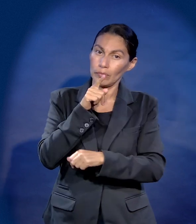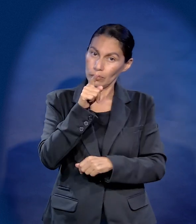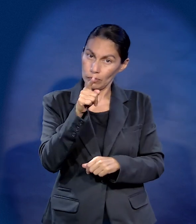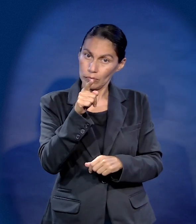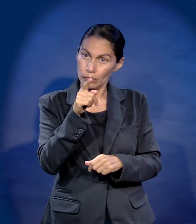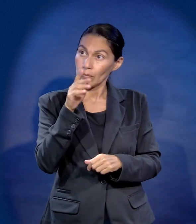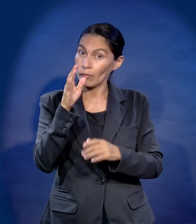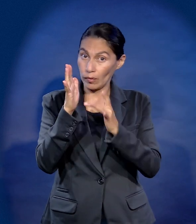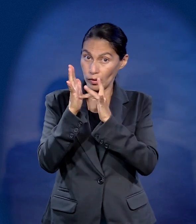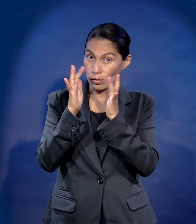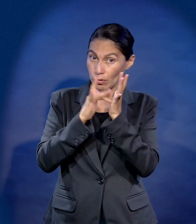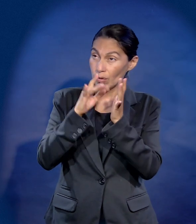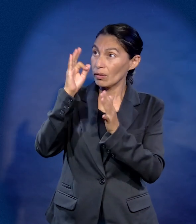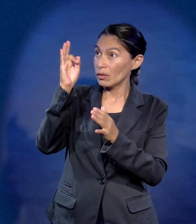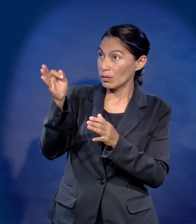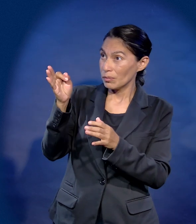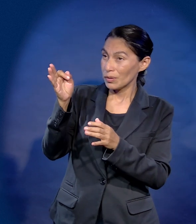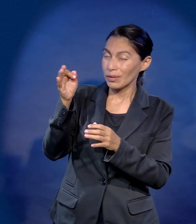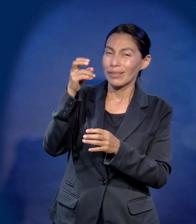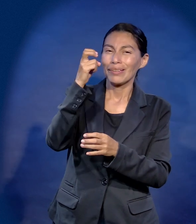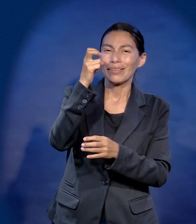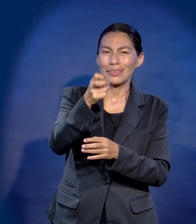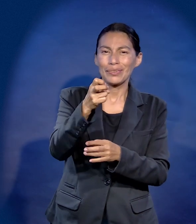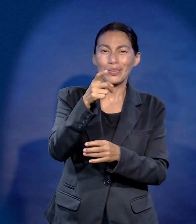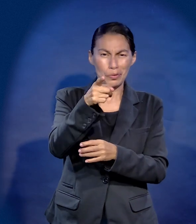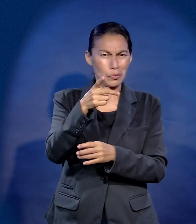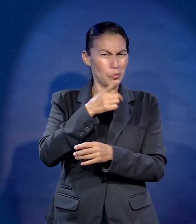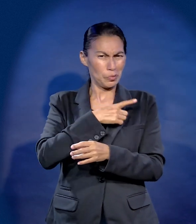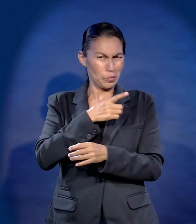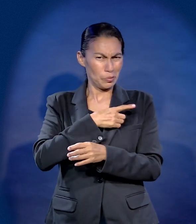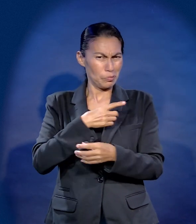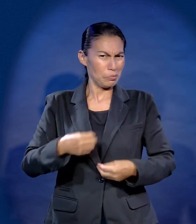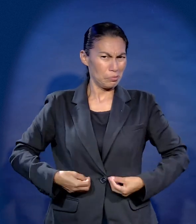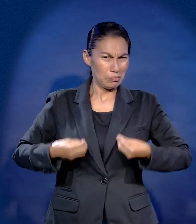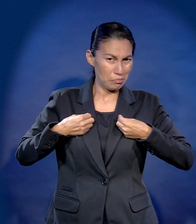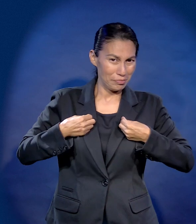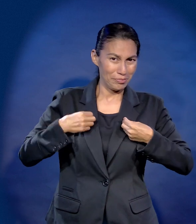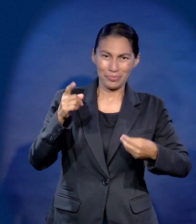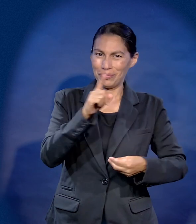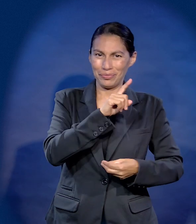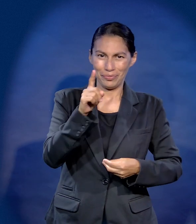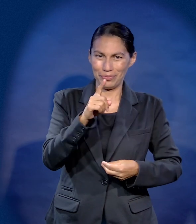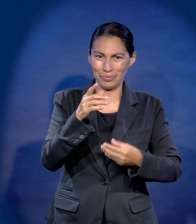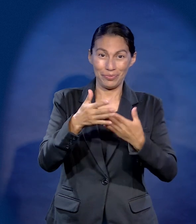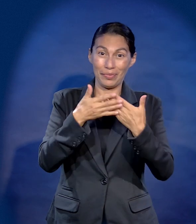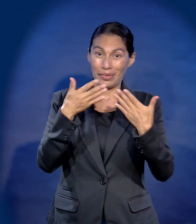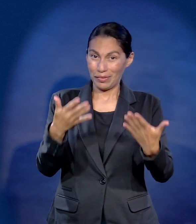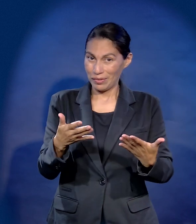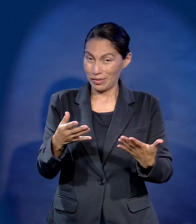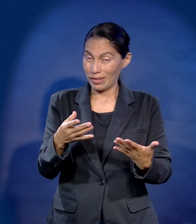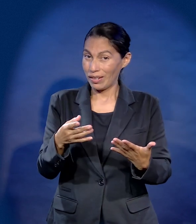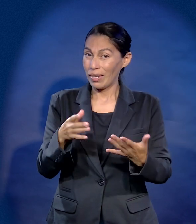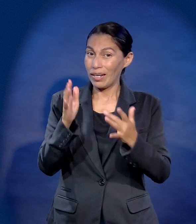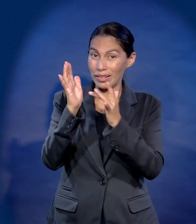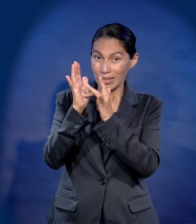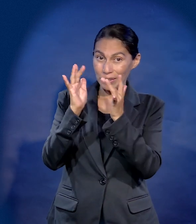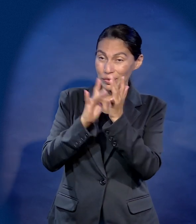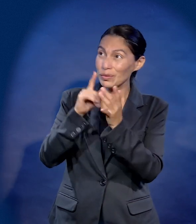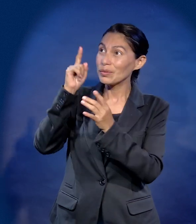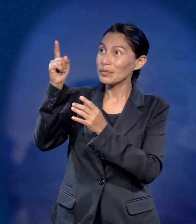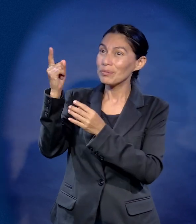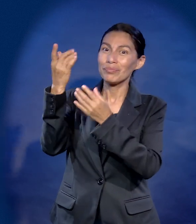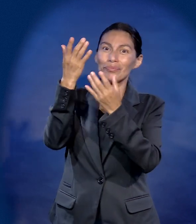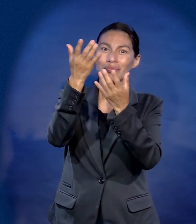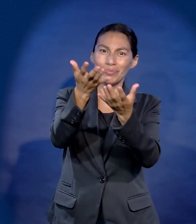usted acepta a Jesús, ahora está viviendo en piloto automático. Ahora ya no reacciona usted. Ahora